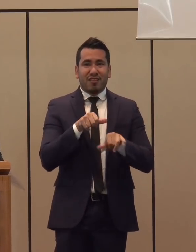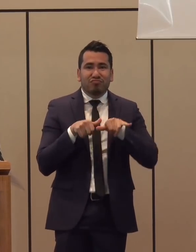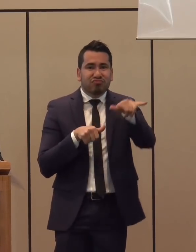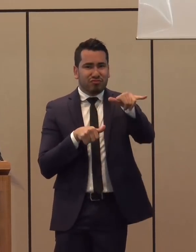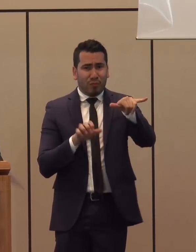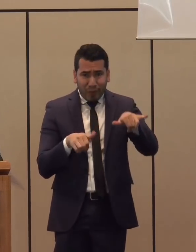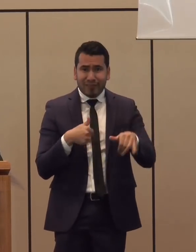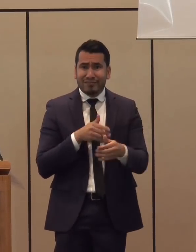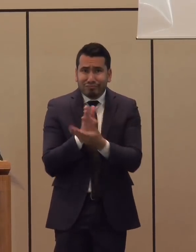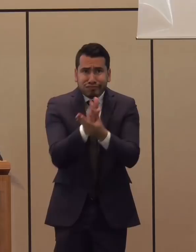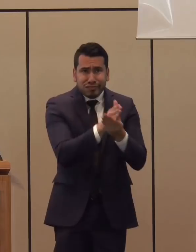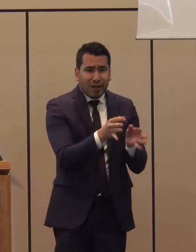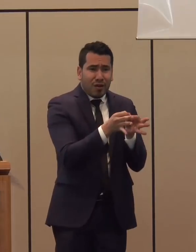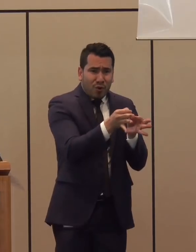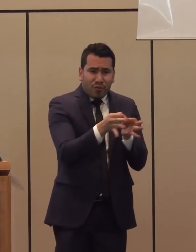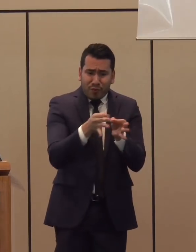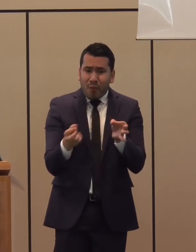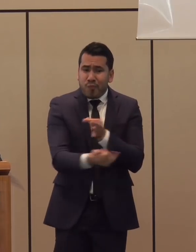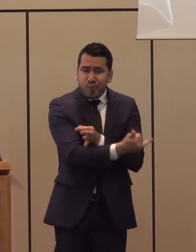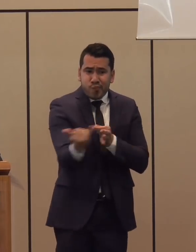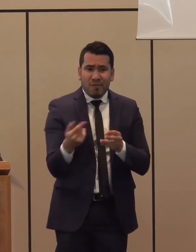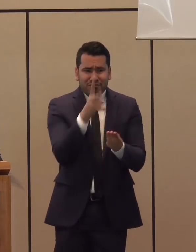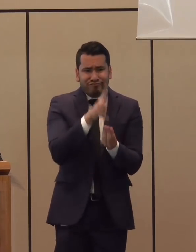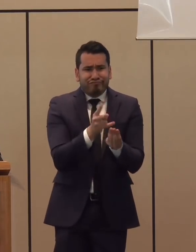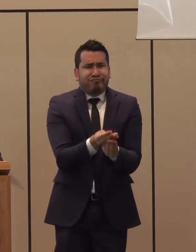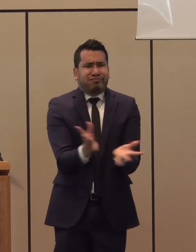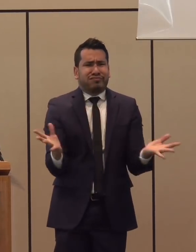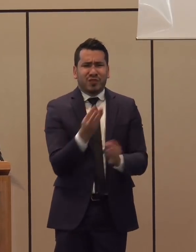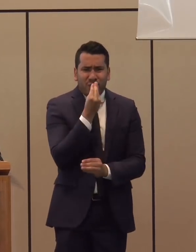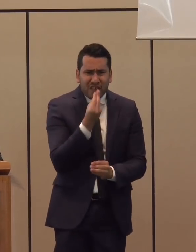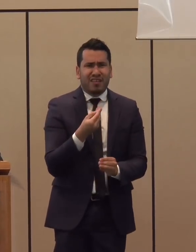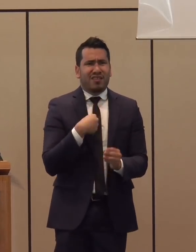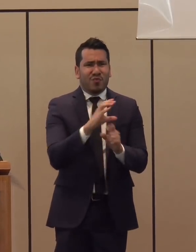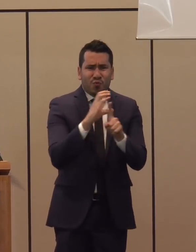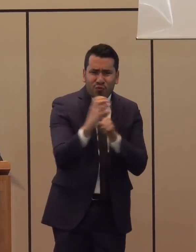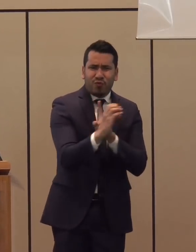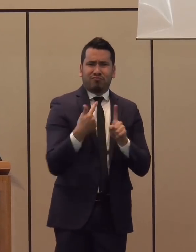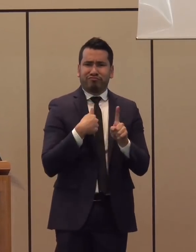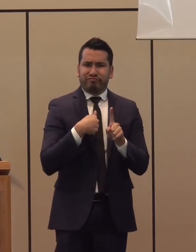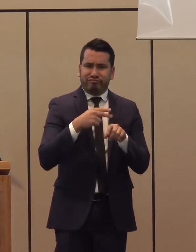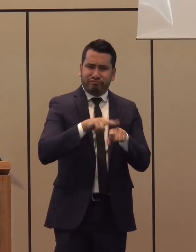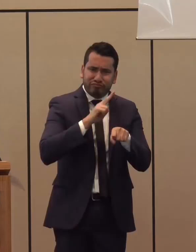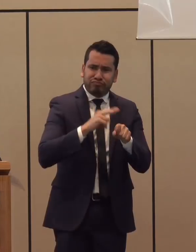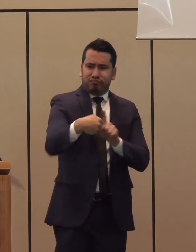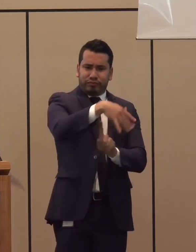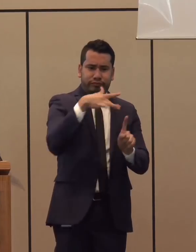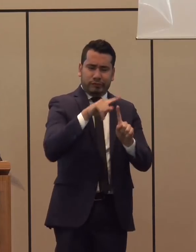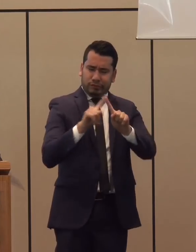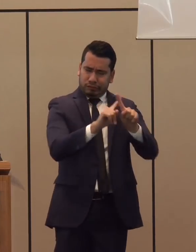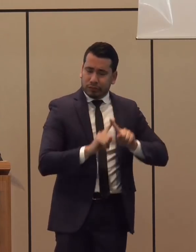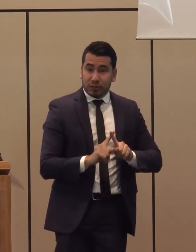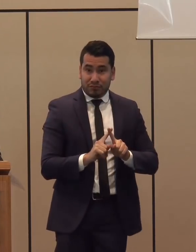hay una diversidad de gastronomía de cultura de naturaleza de actividades que hacer de verdad es un país que